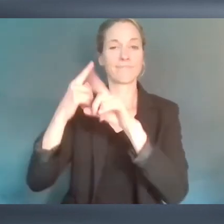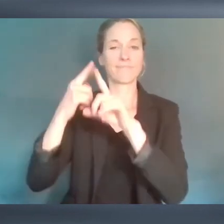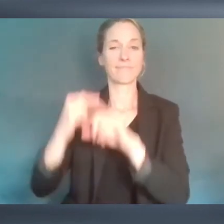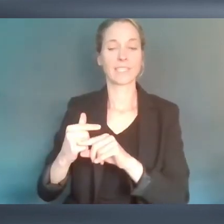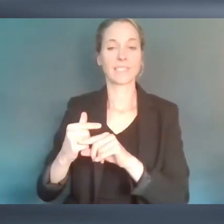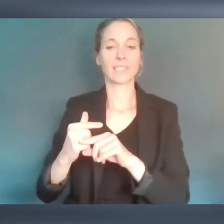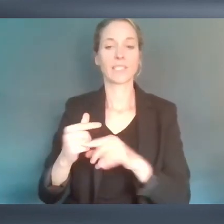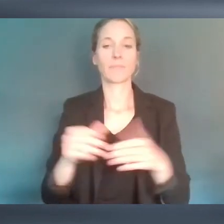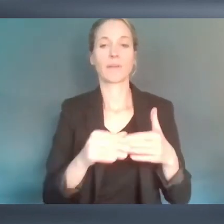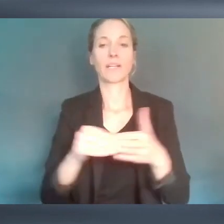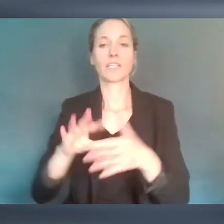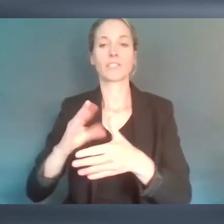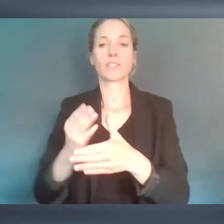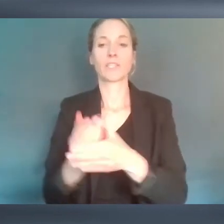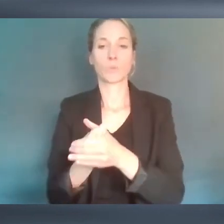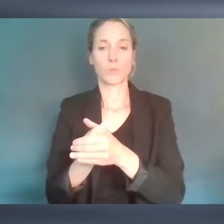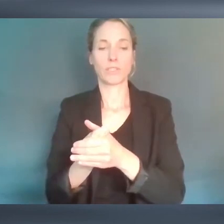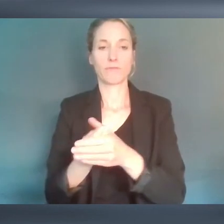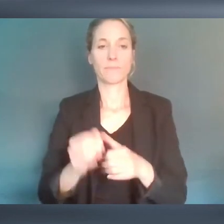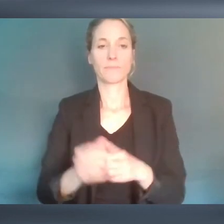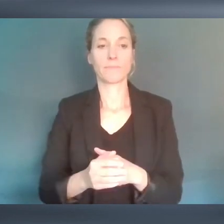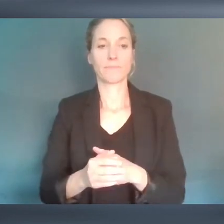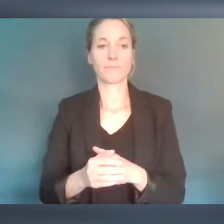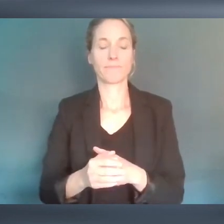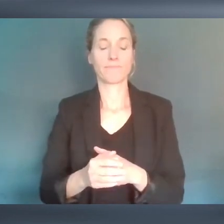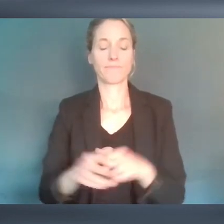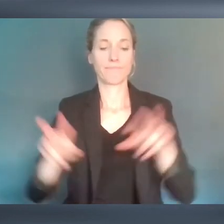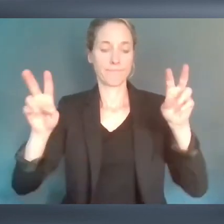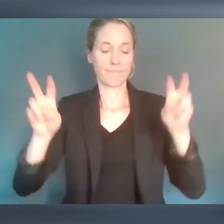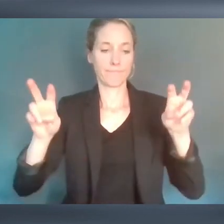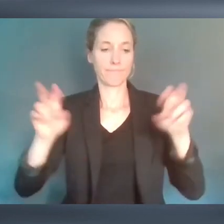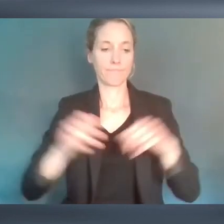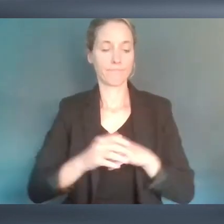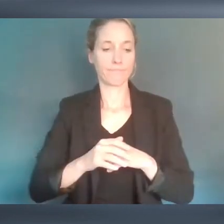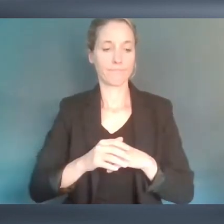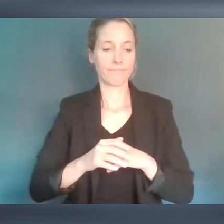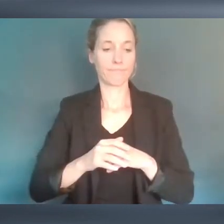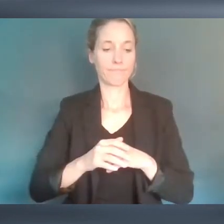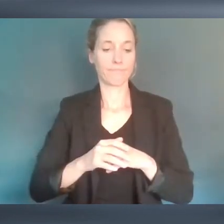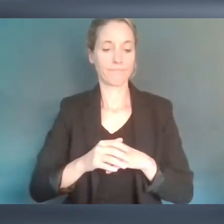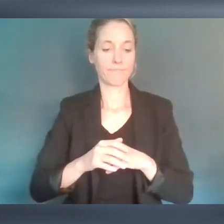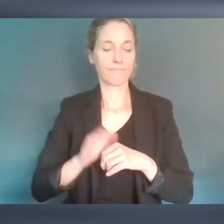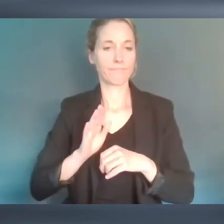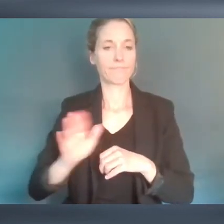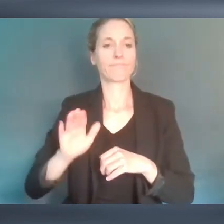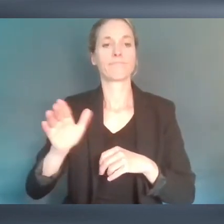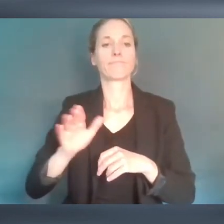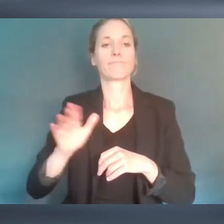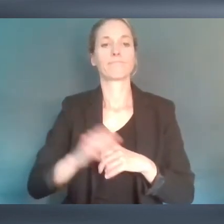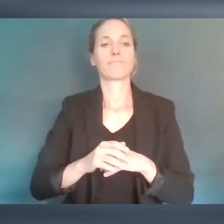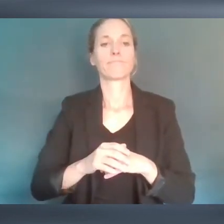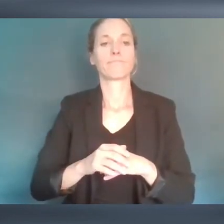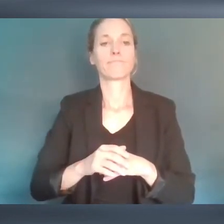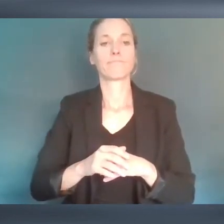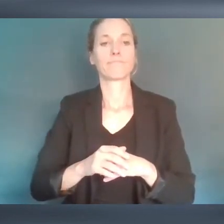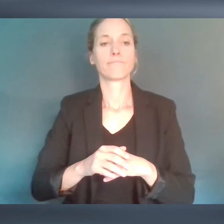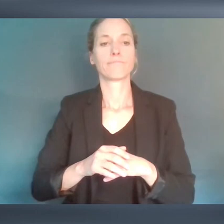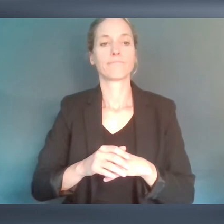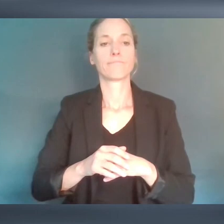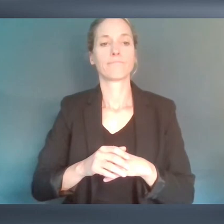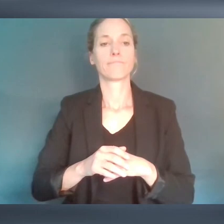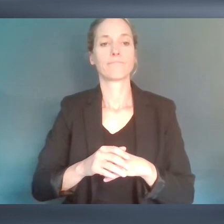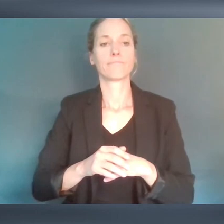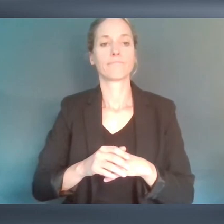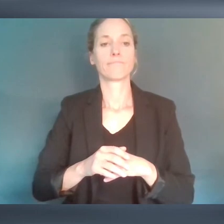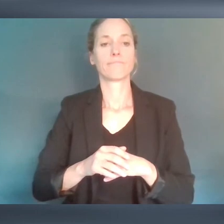leaders inclusifs, comme ceux qui adoptent une approche qui apprécie la diversité, invite et